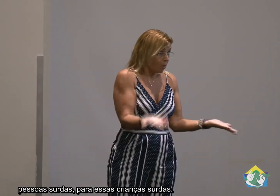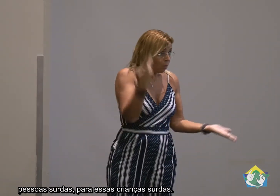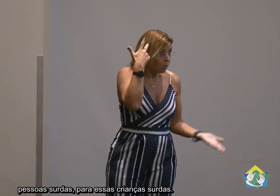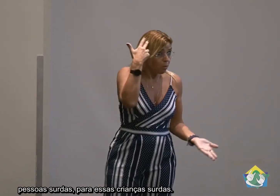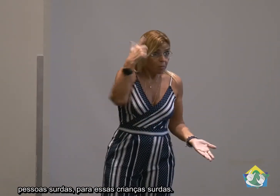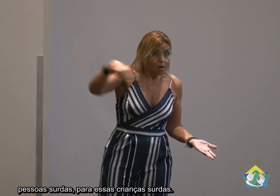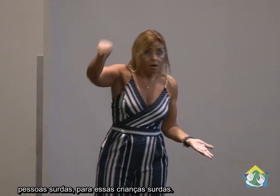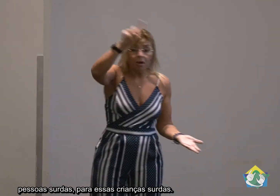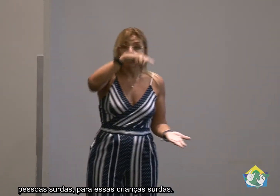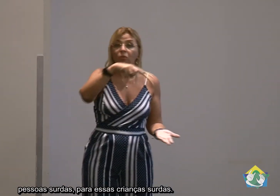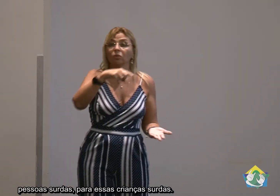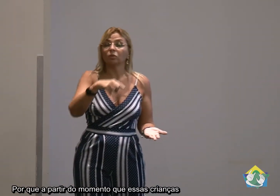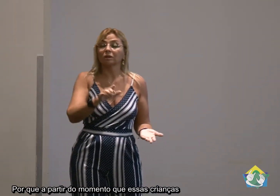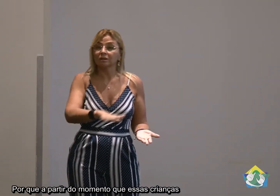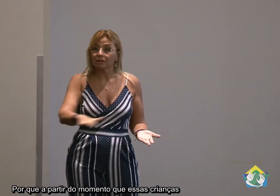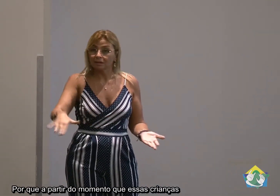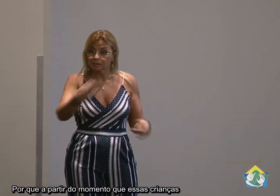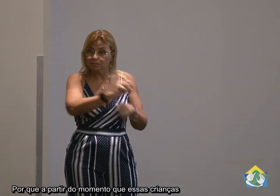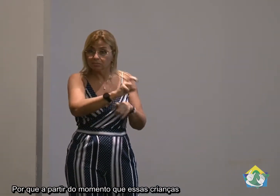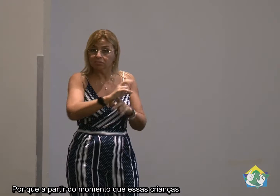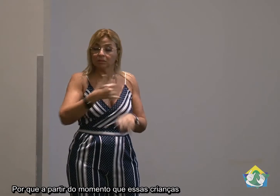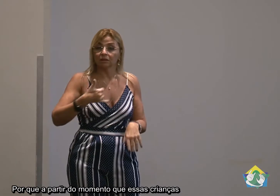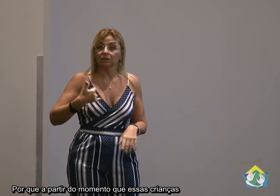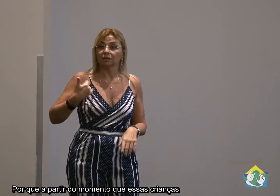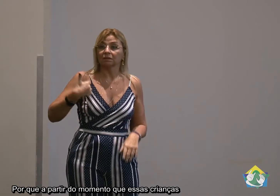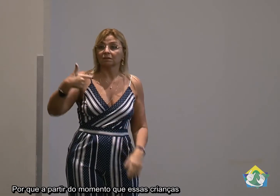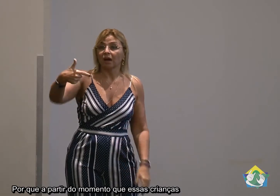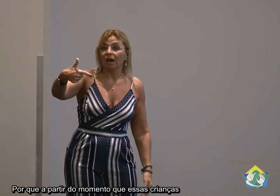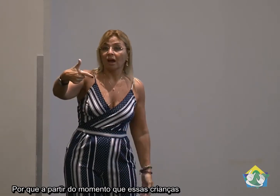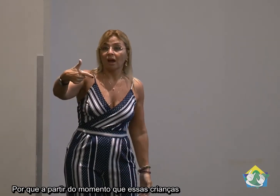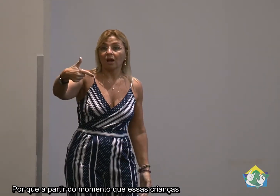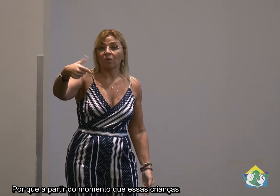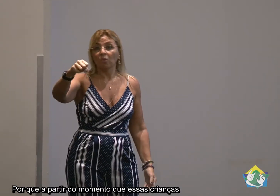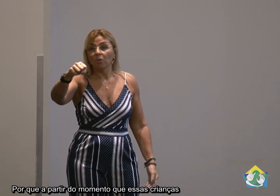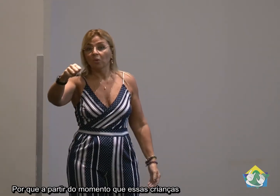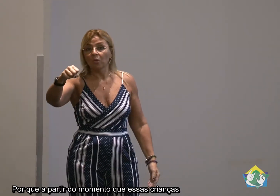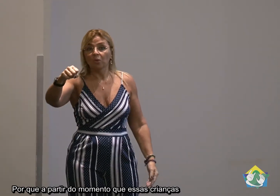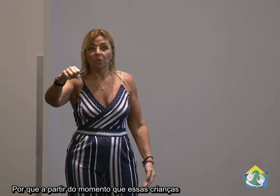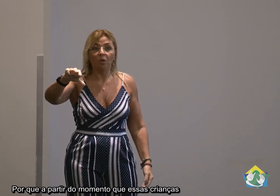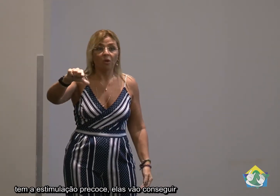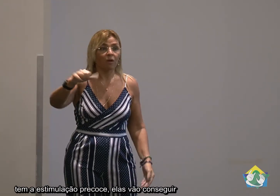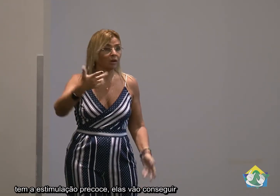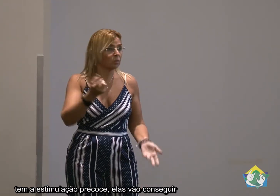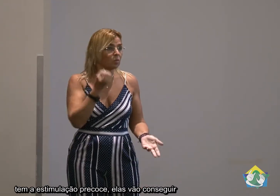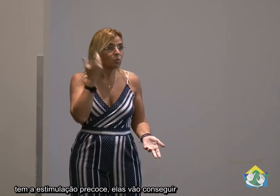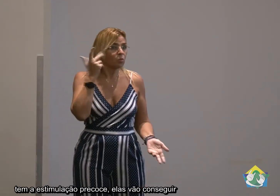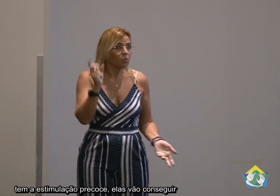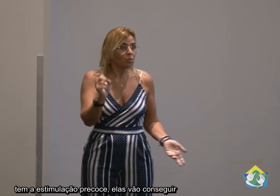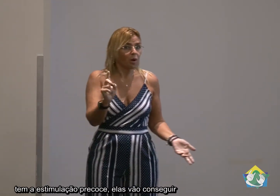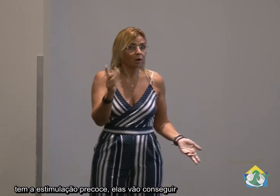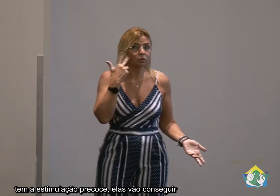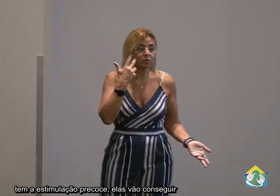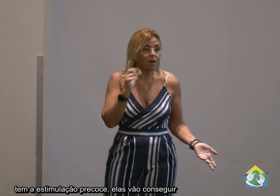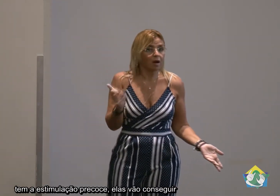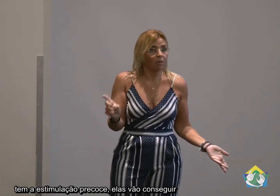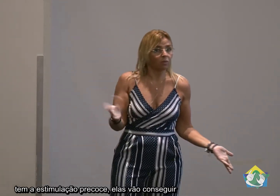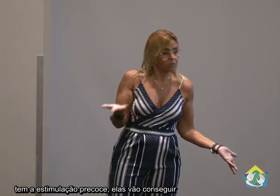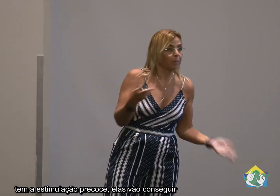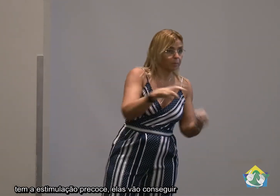essas crianças surdas. Porque a partir do momento que essas crianças elas têm estimulação precoce, elas